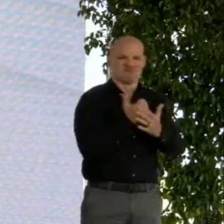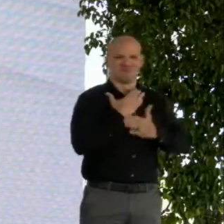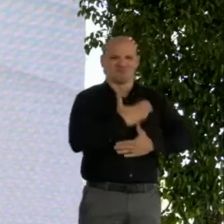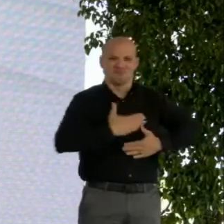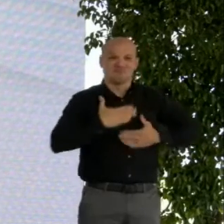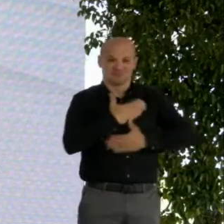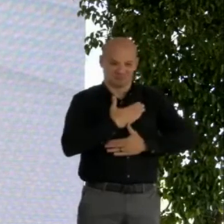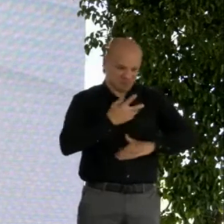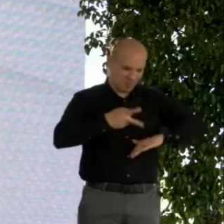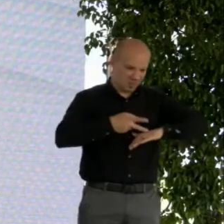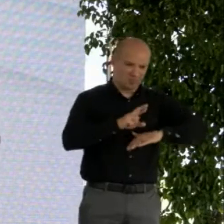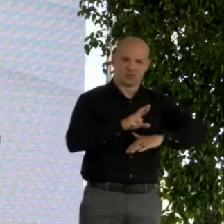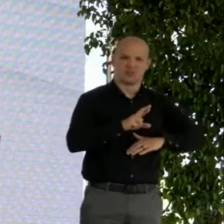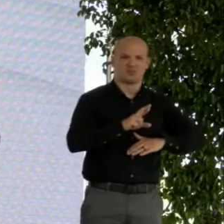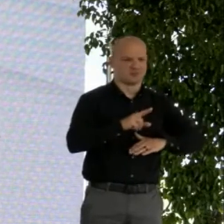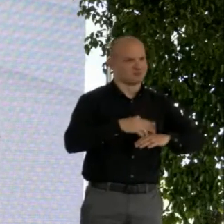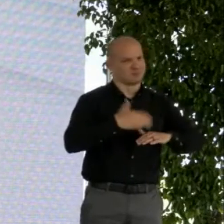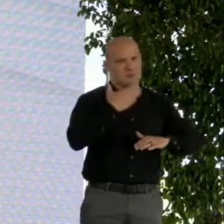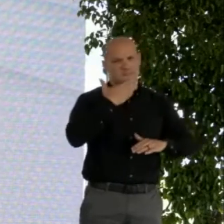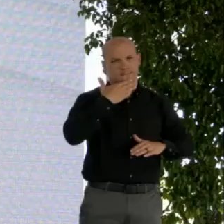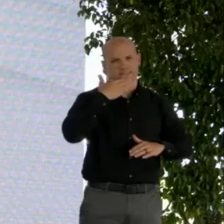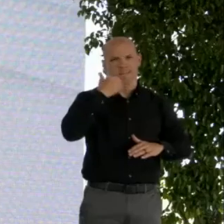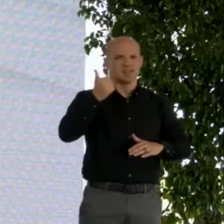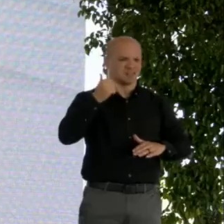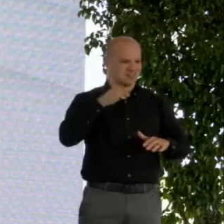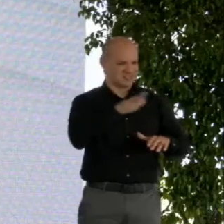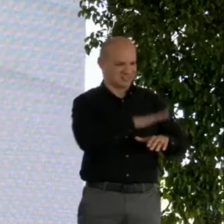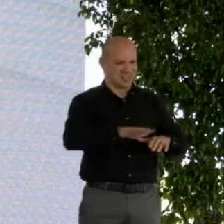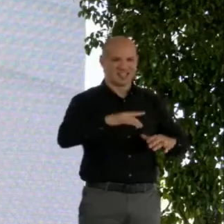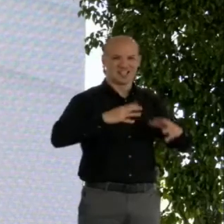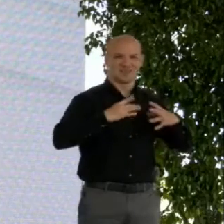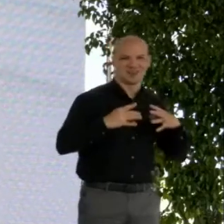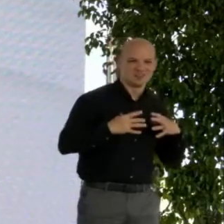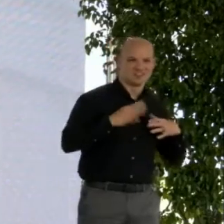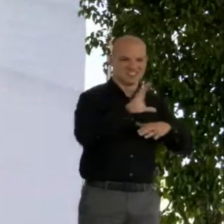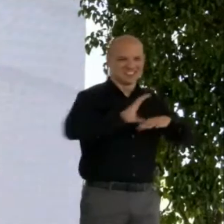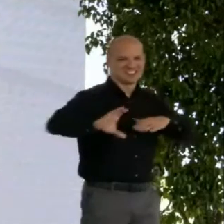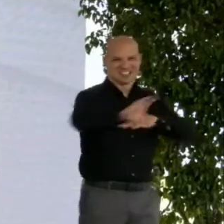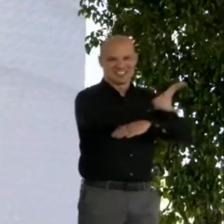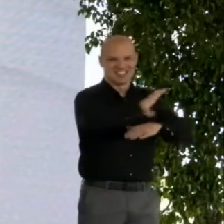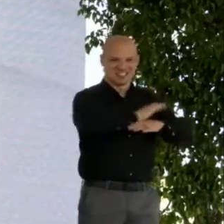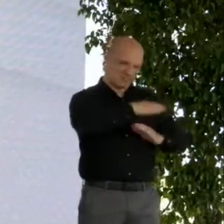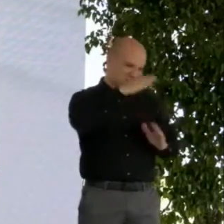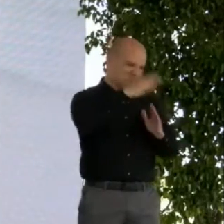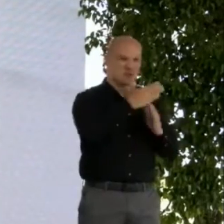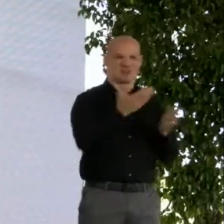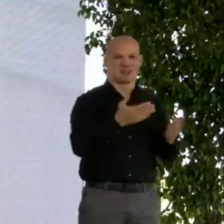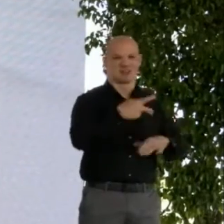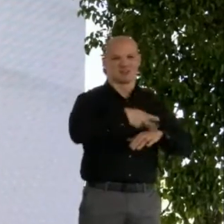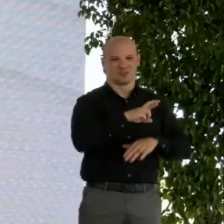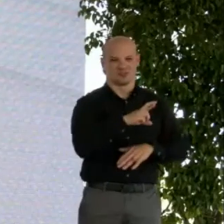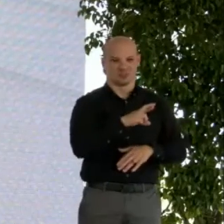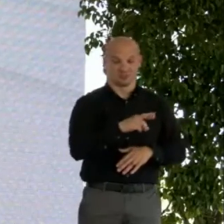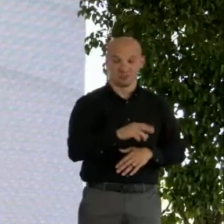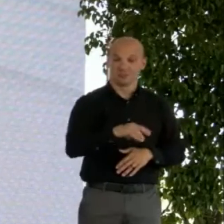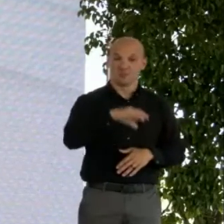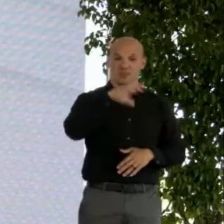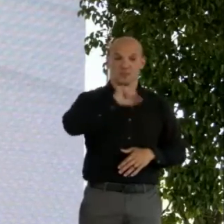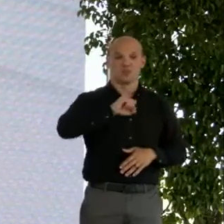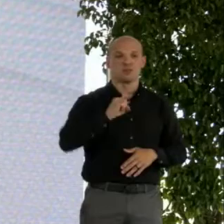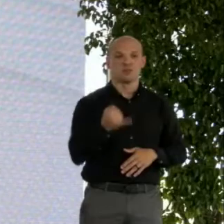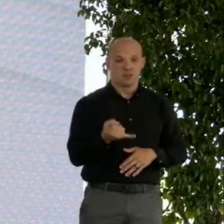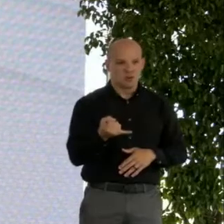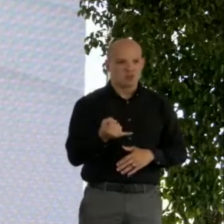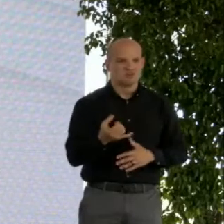Puerto Rico sea el mejor destino del Caribe. El viejo San Juan recibe más de 3 millones de visitas de residentes